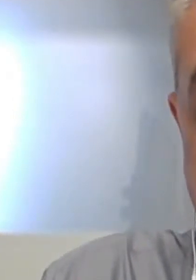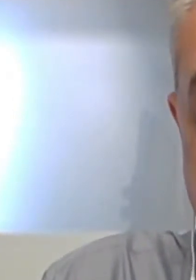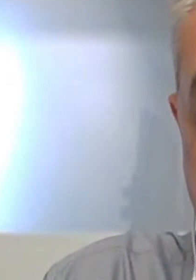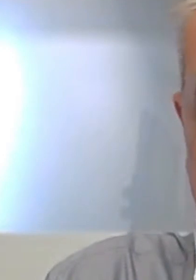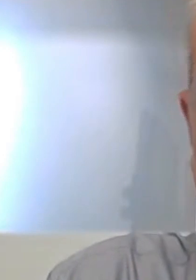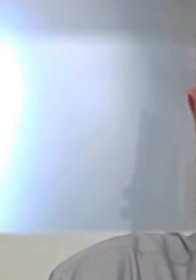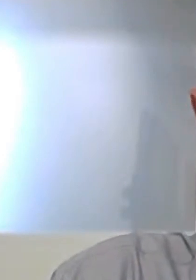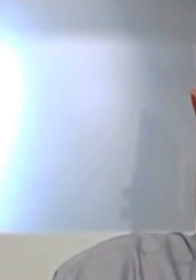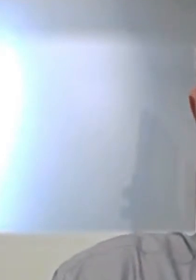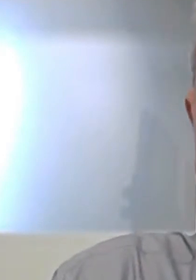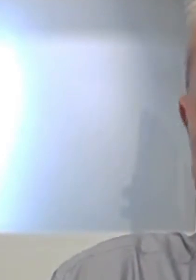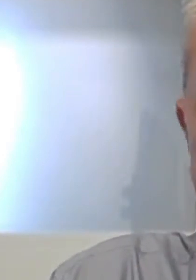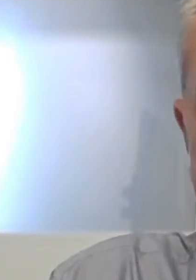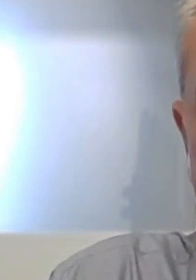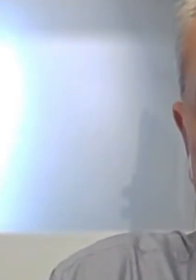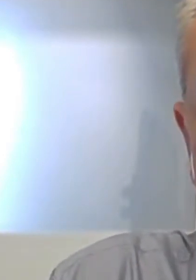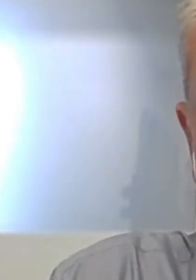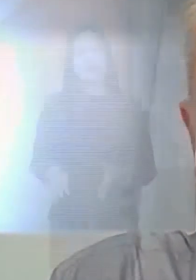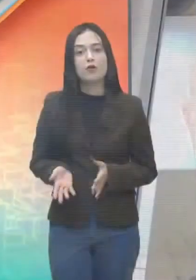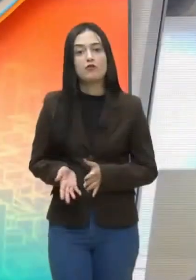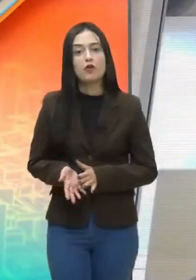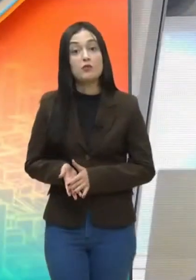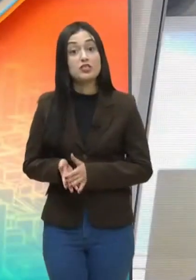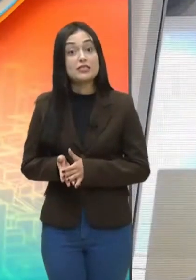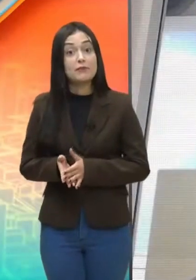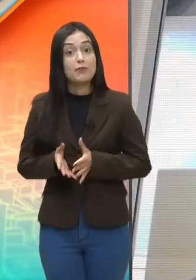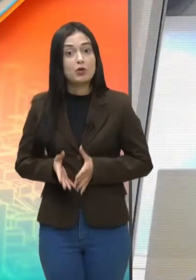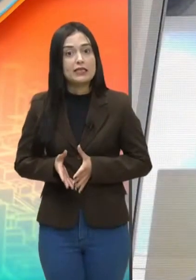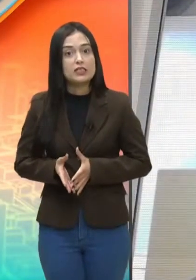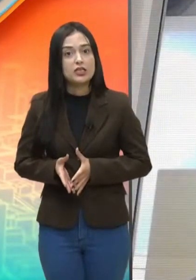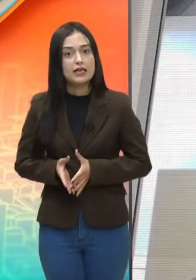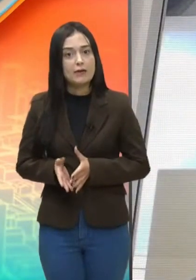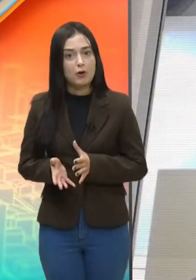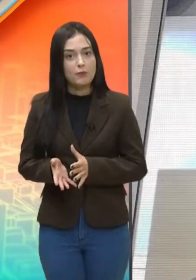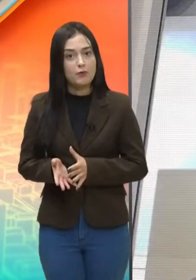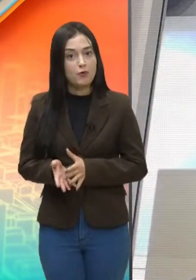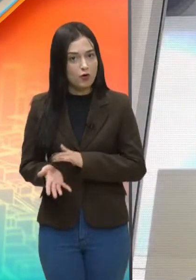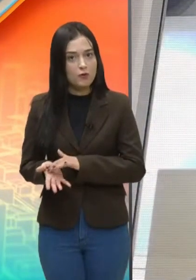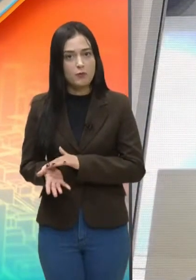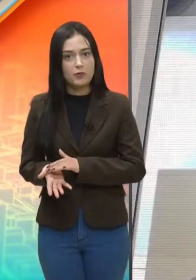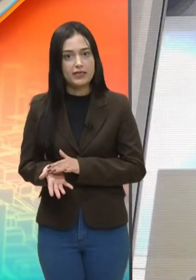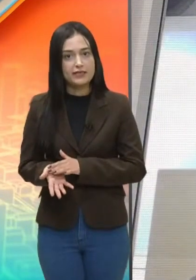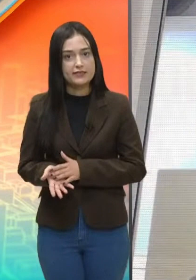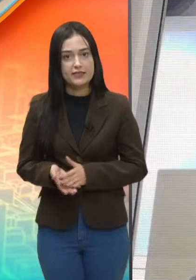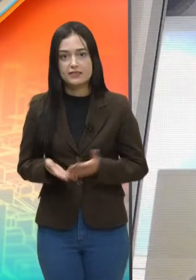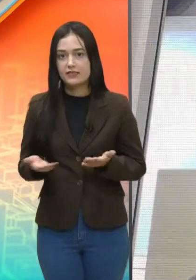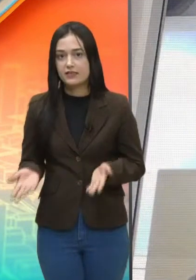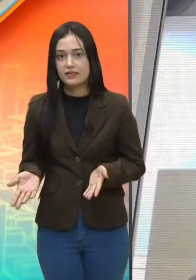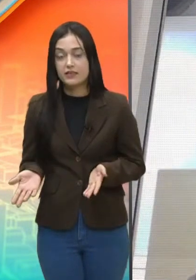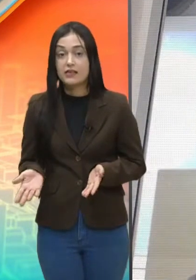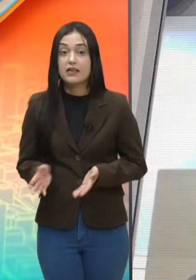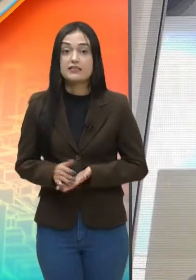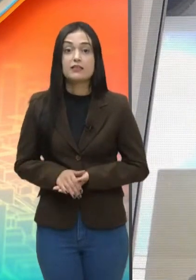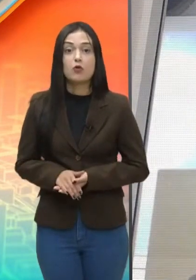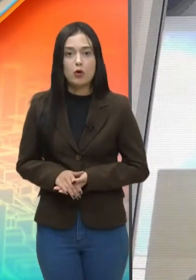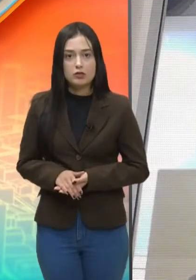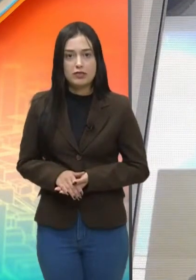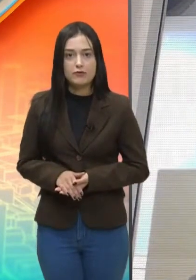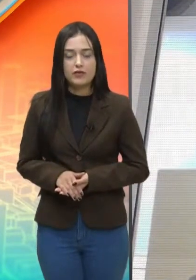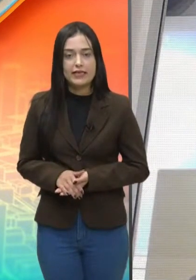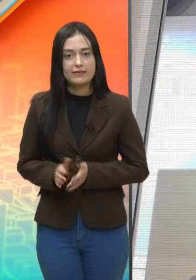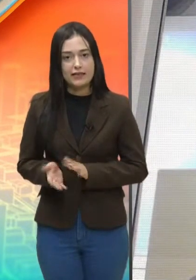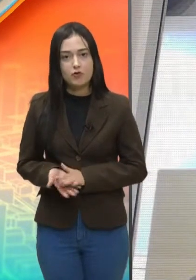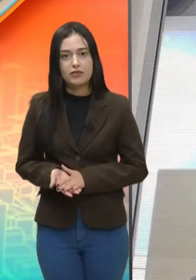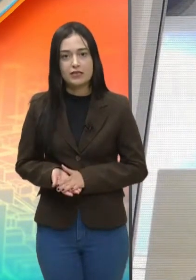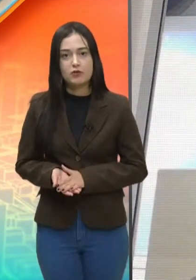entrada para dentro. E assim também, qual a melhor forma de se proteger a próprio corpo? Porque se esse lodo